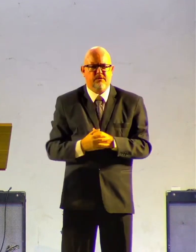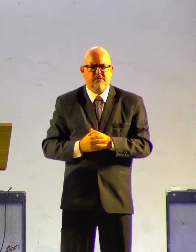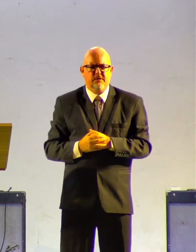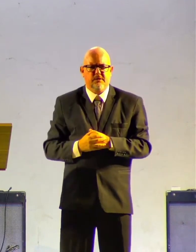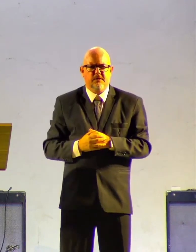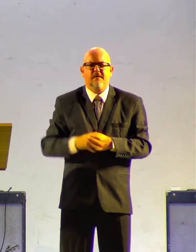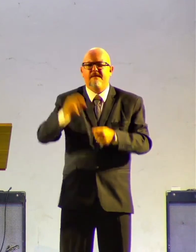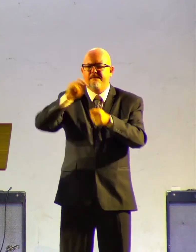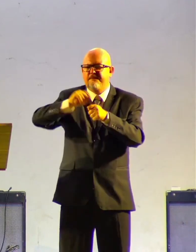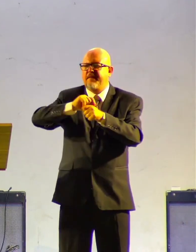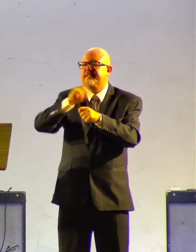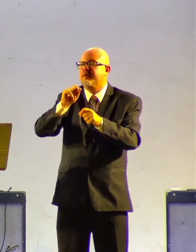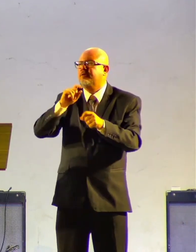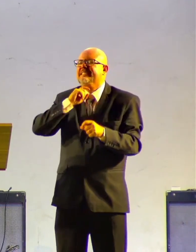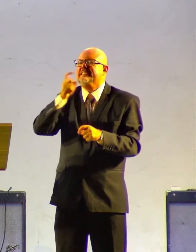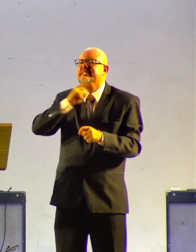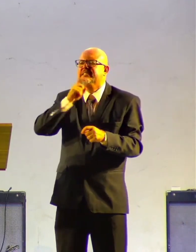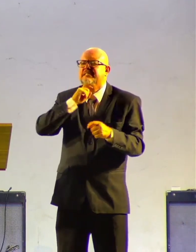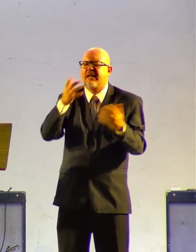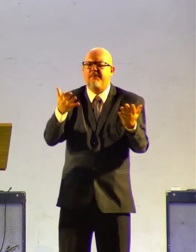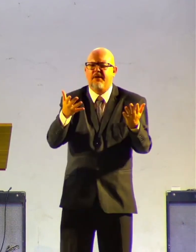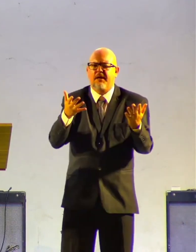pode fazer o que nós jamais